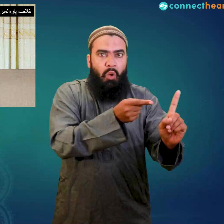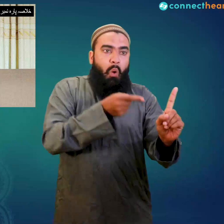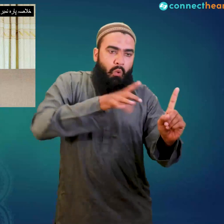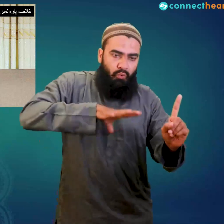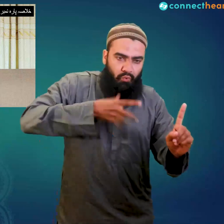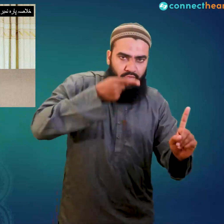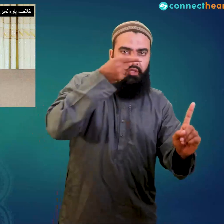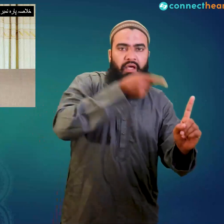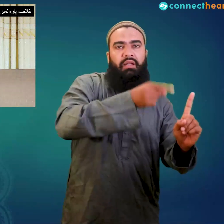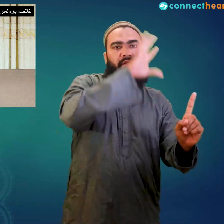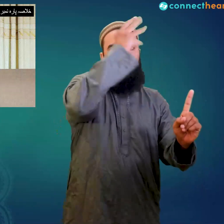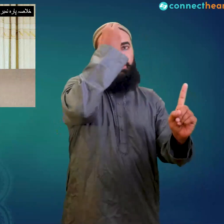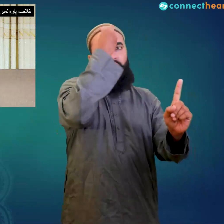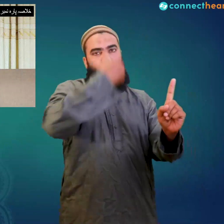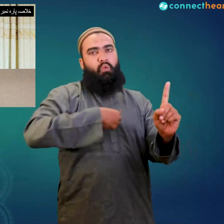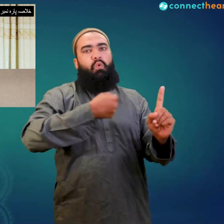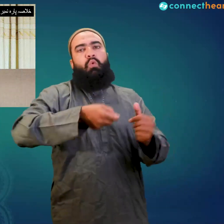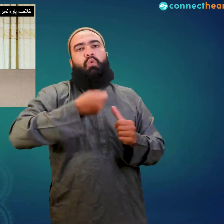پر چلنا۔